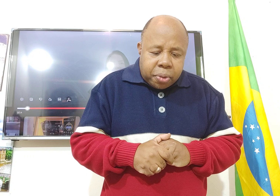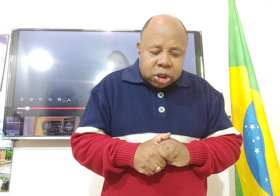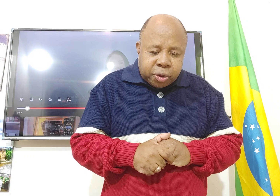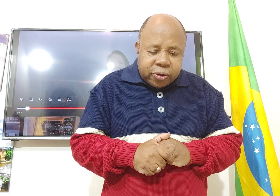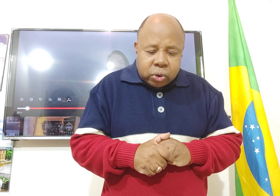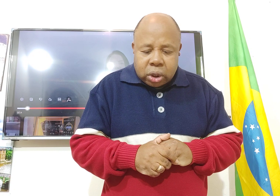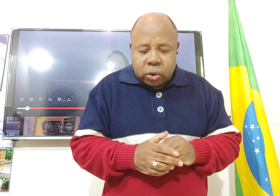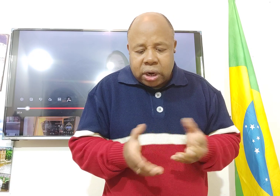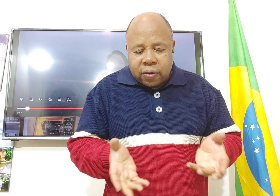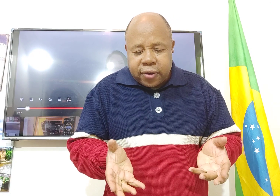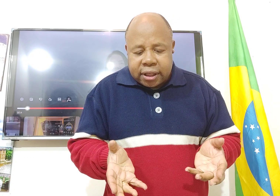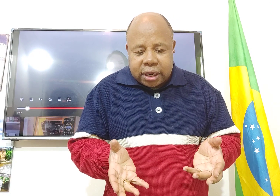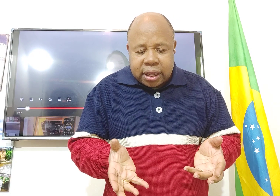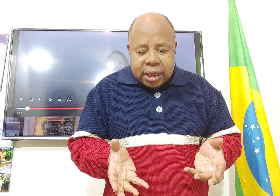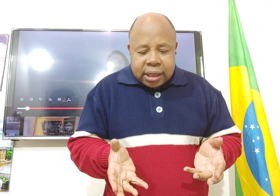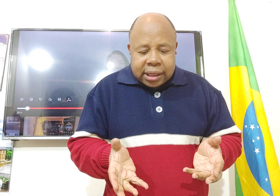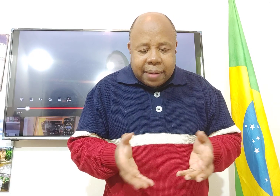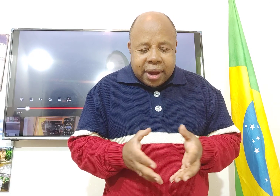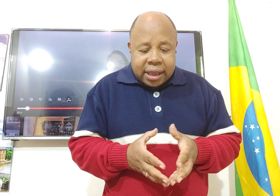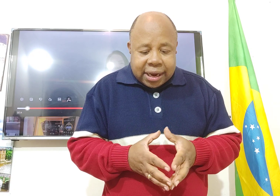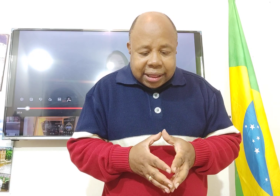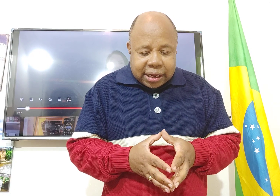Pode porventura tornar o ventre da mãe e nascer?